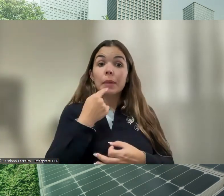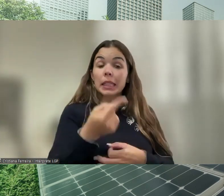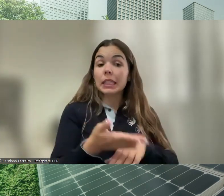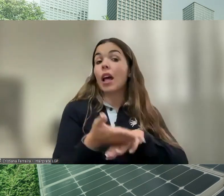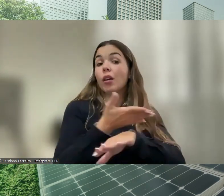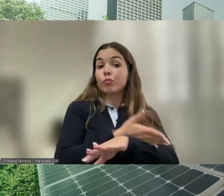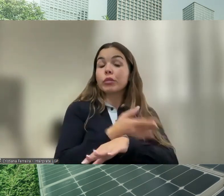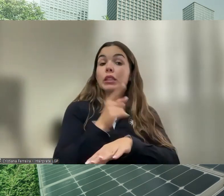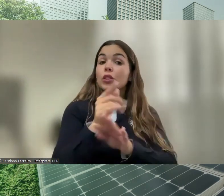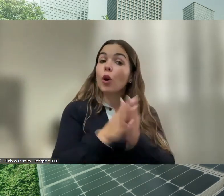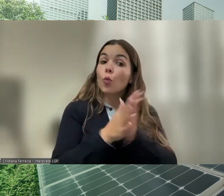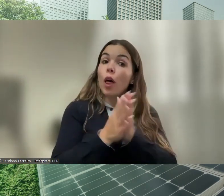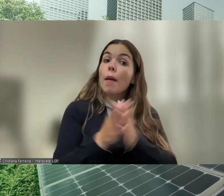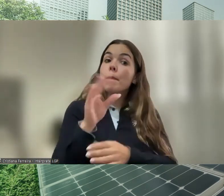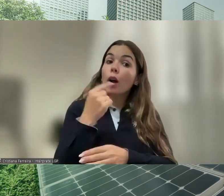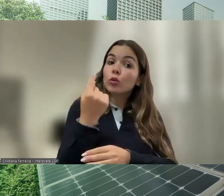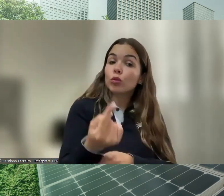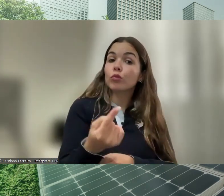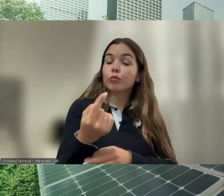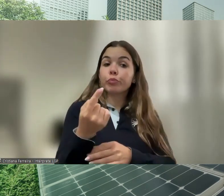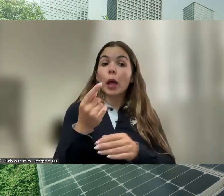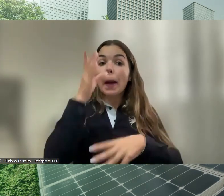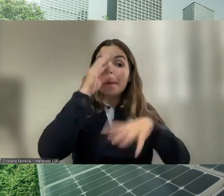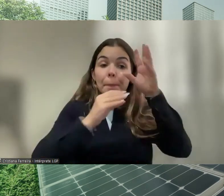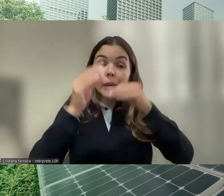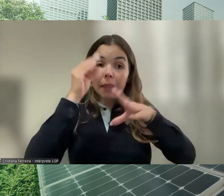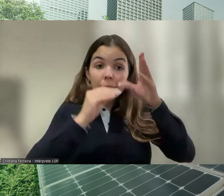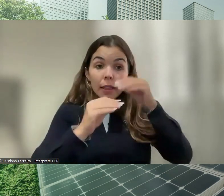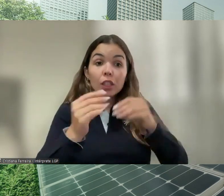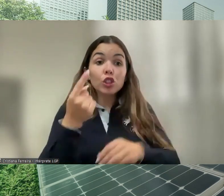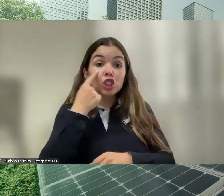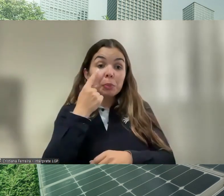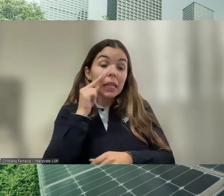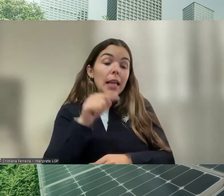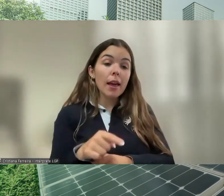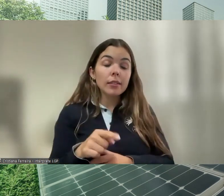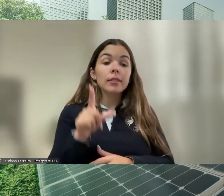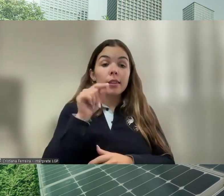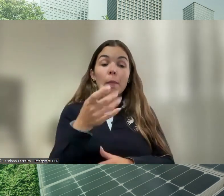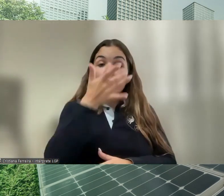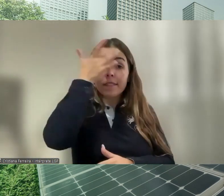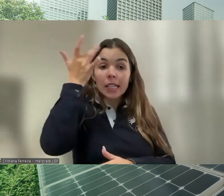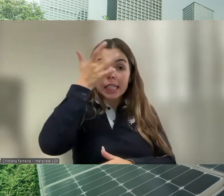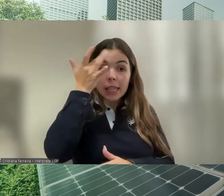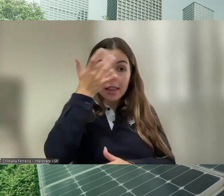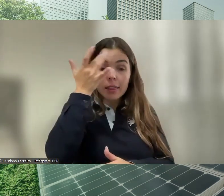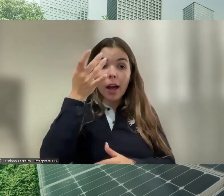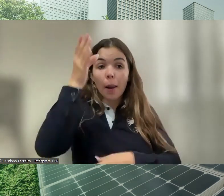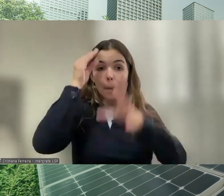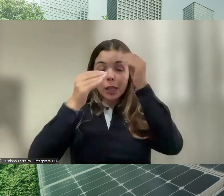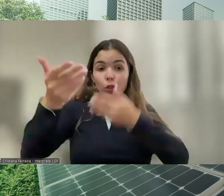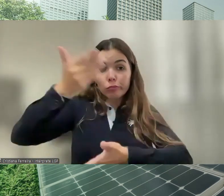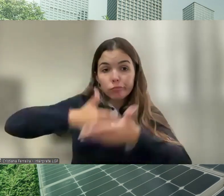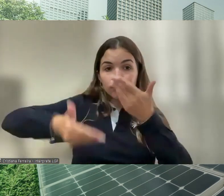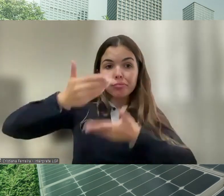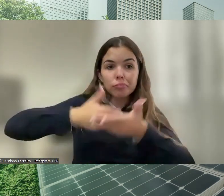é mais uma oportunidade concreta de aprender com algumas destas experiências e facilitar a troca de aprendizagens entre comunidades